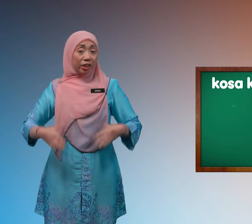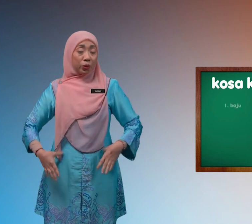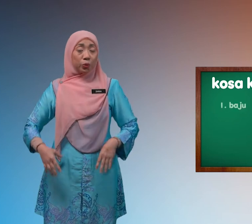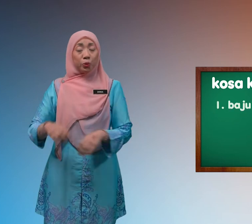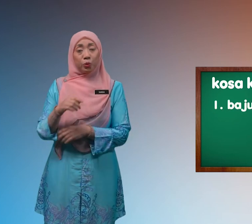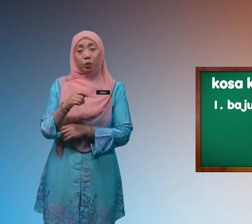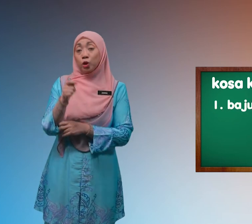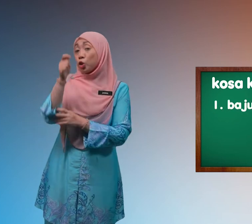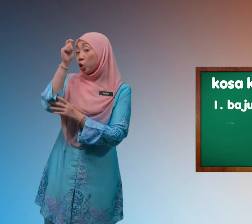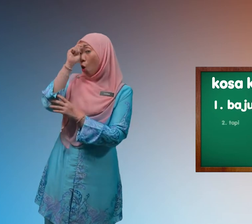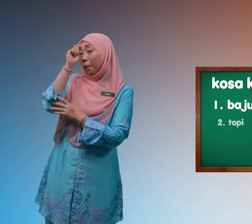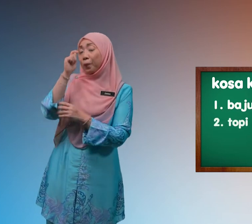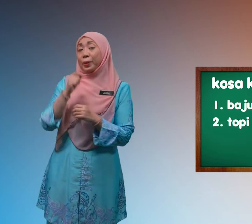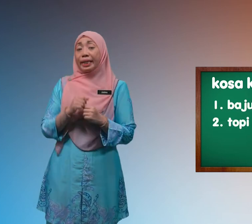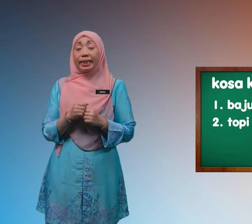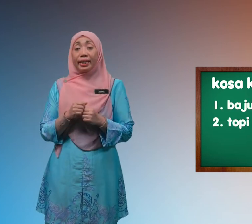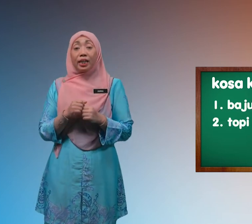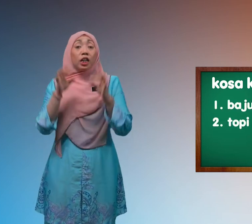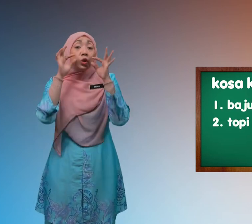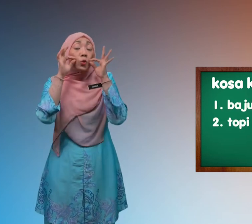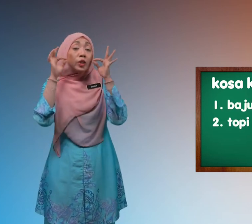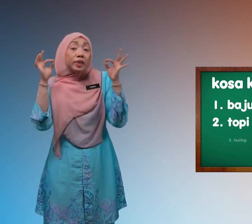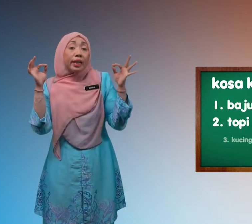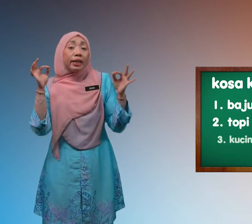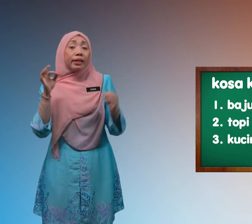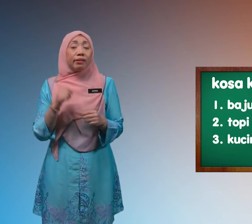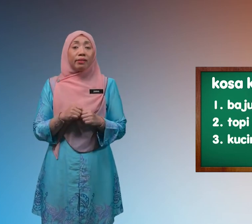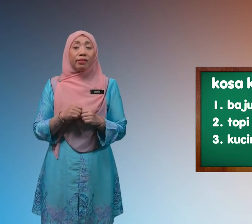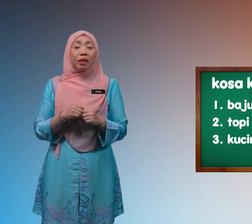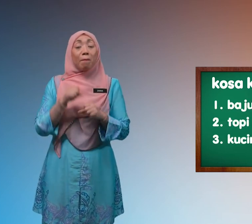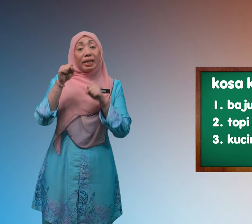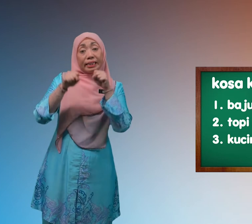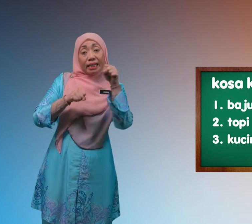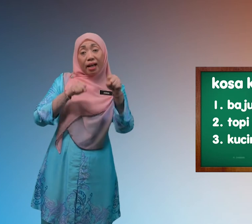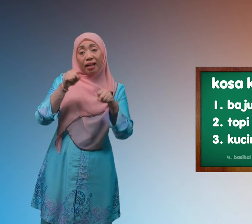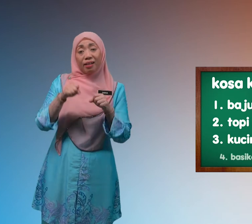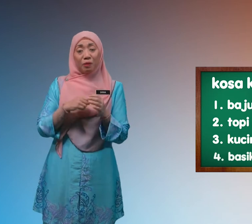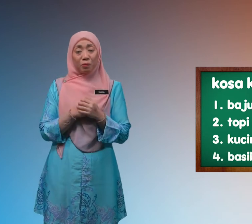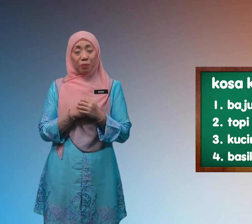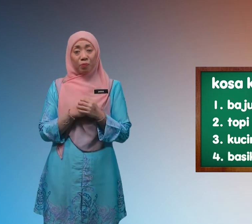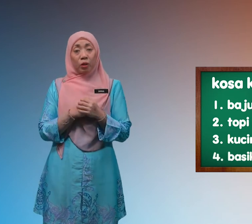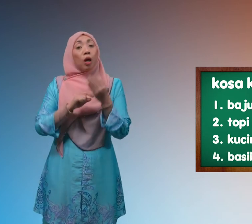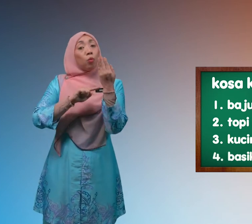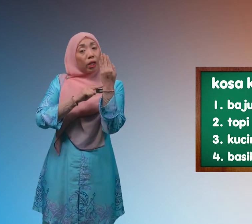Baju, topi, kucing, basikal.